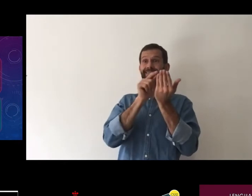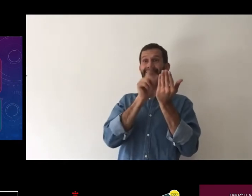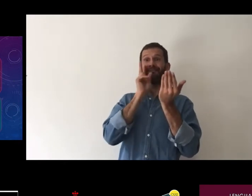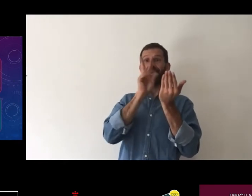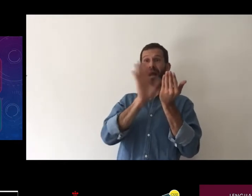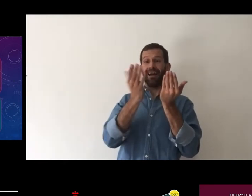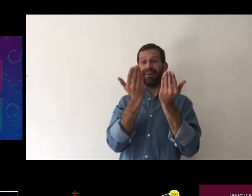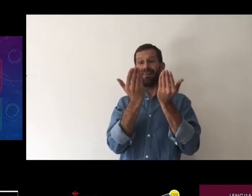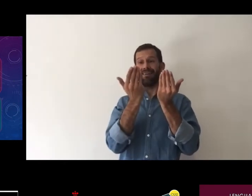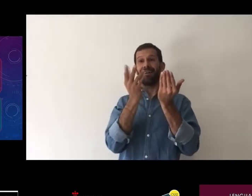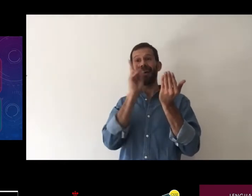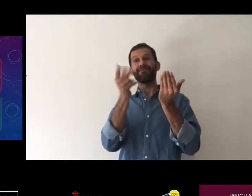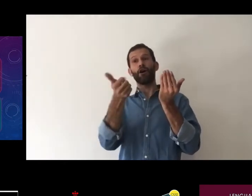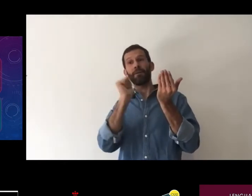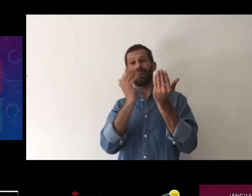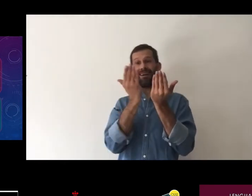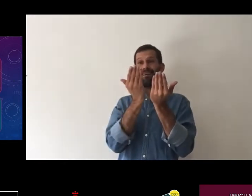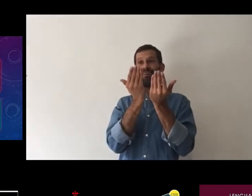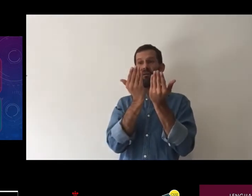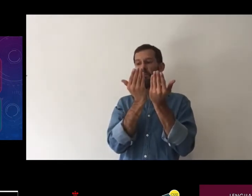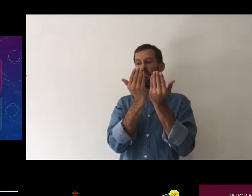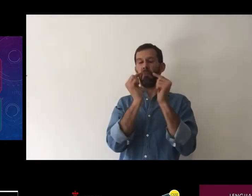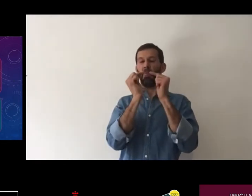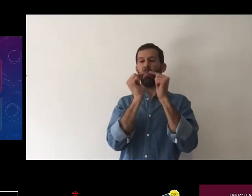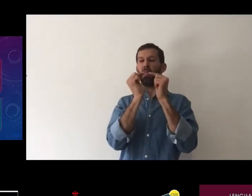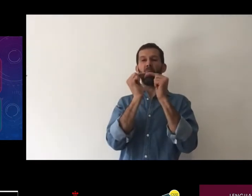y el estudio 2.